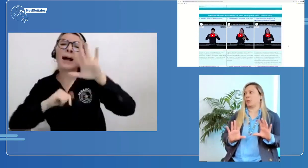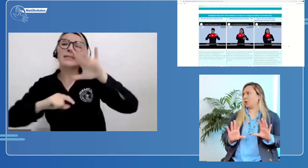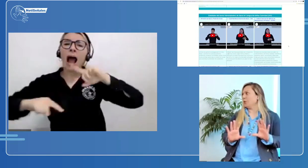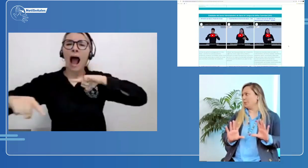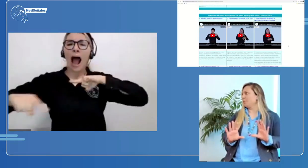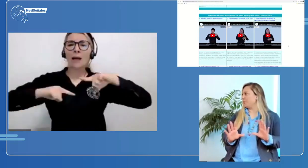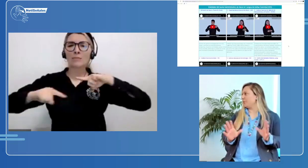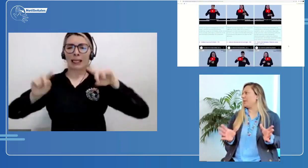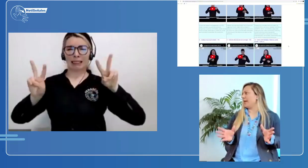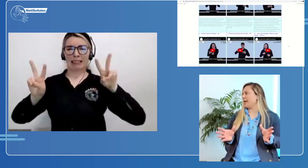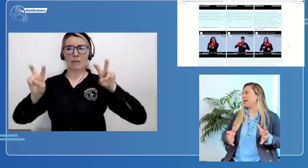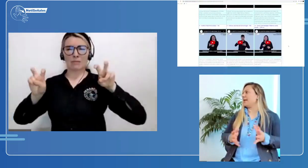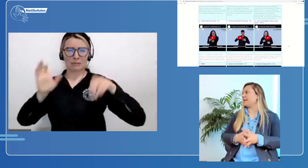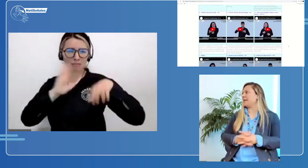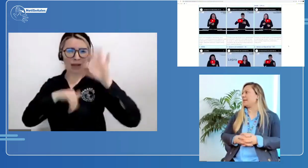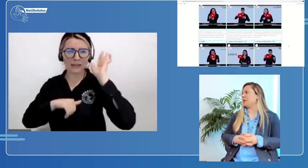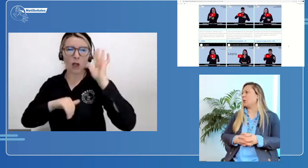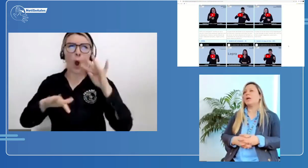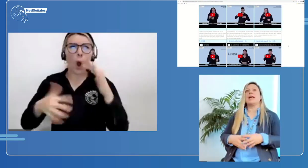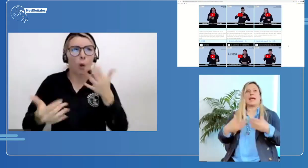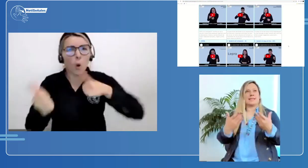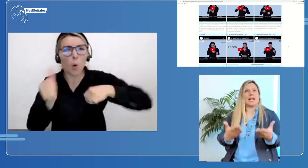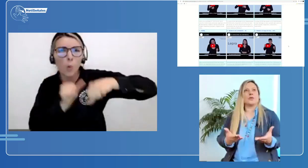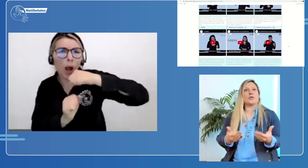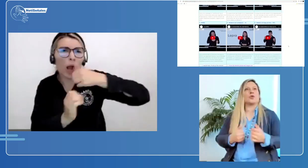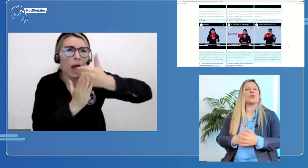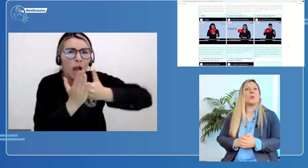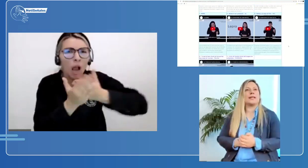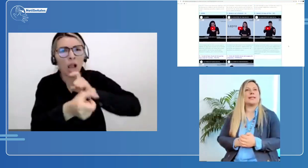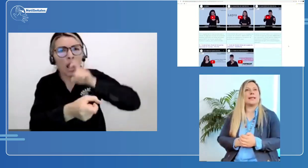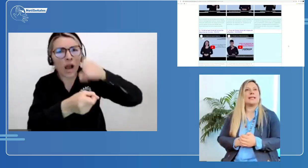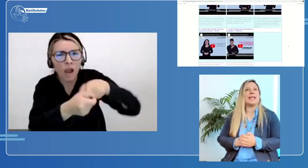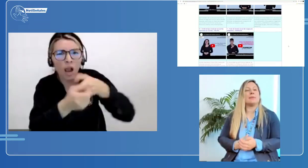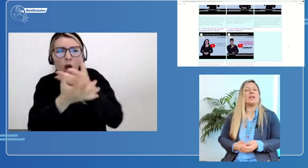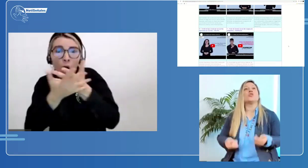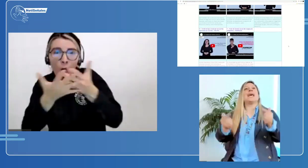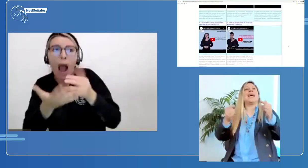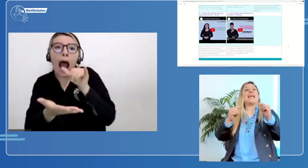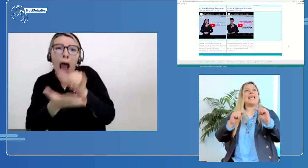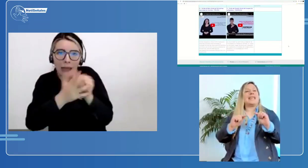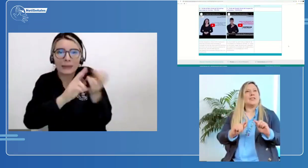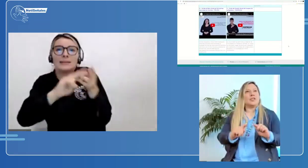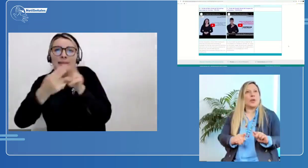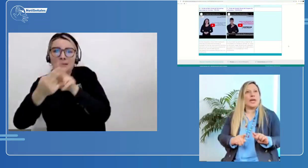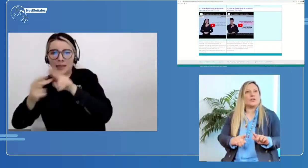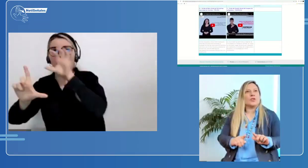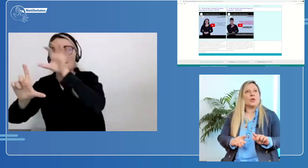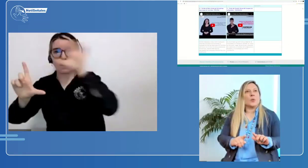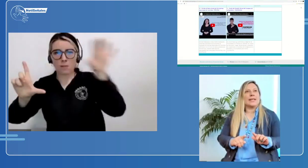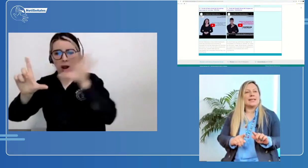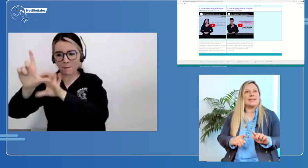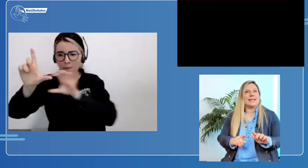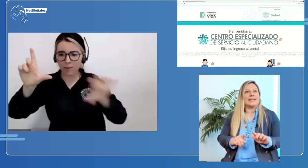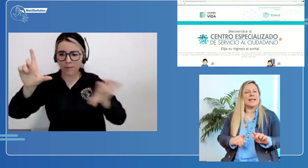término, ¿no? En este sentido, están nuestros 57 términos y dentro de esos 57